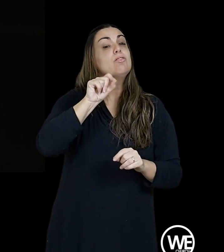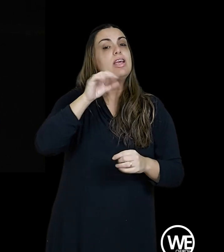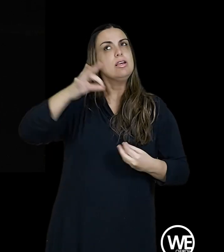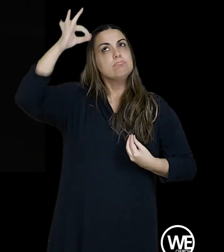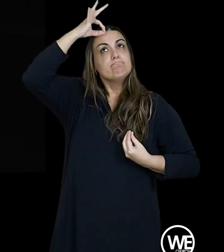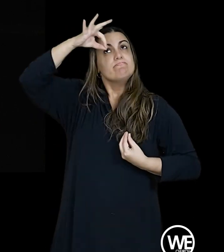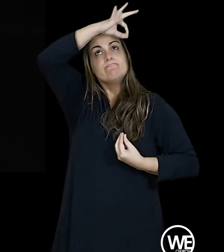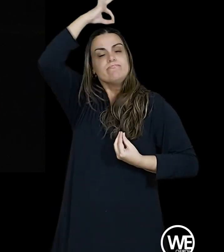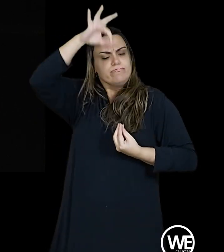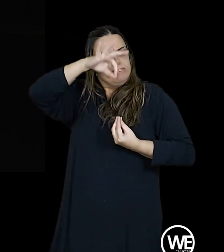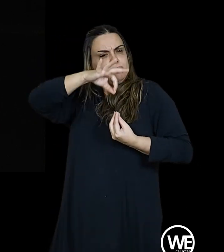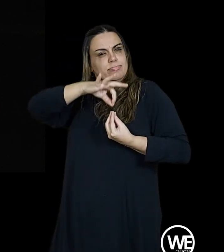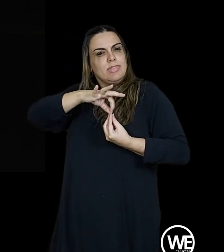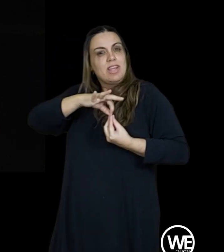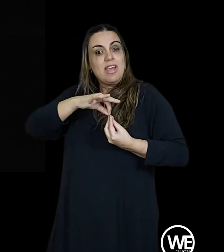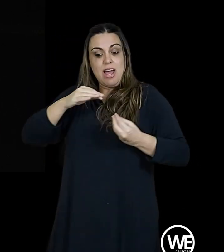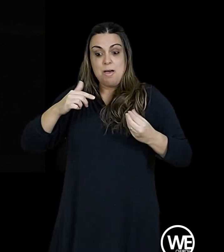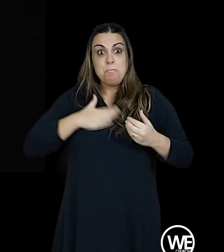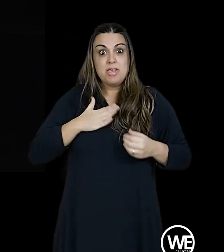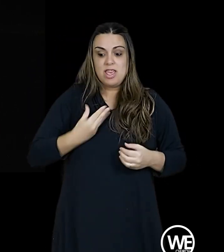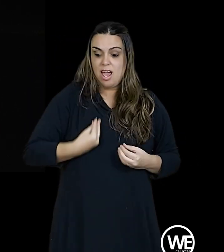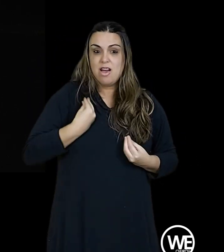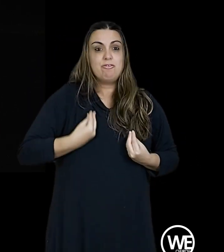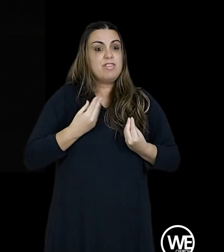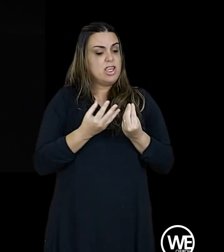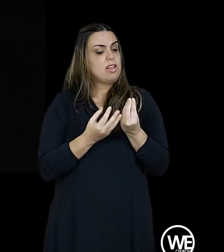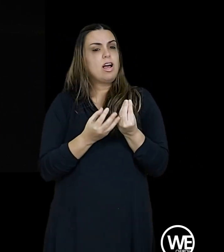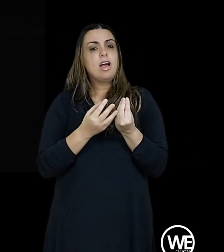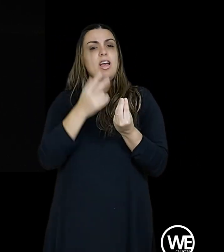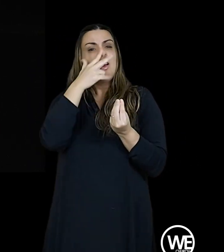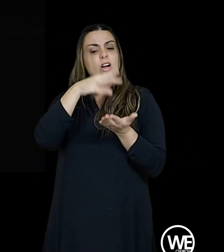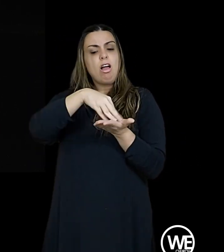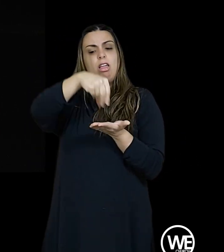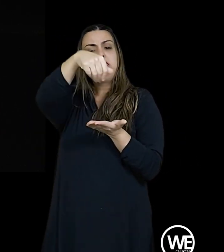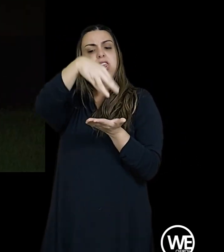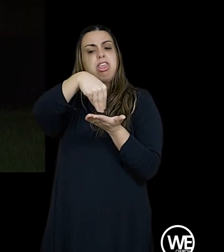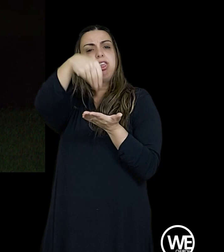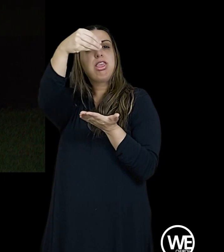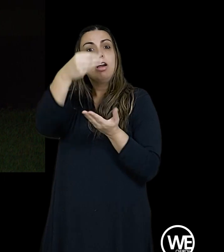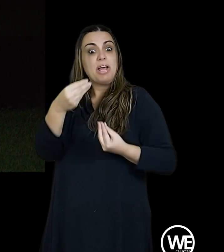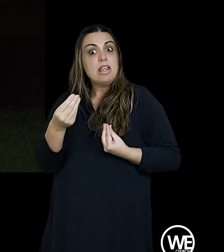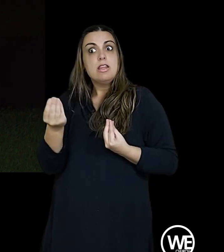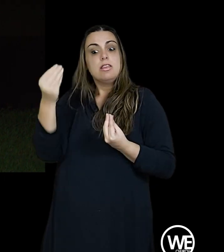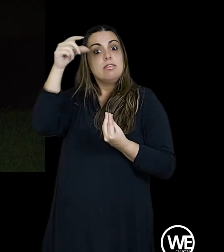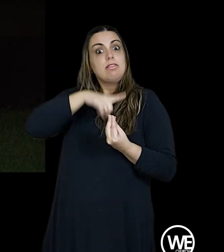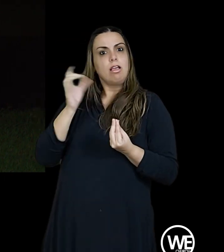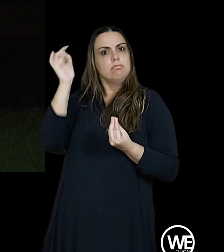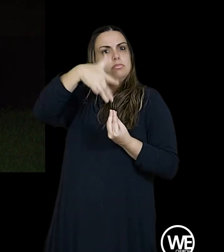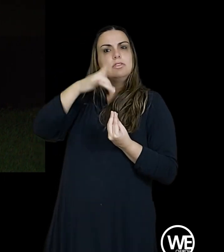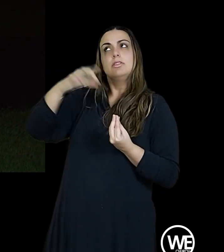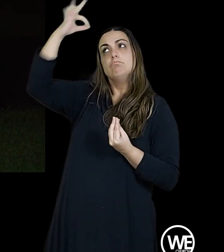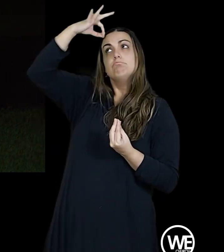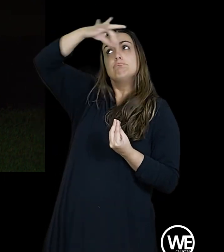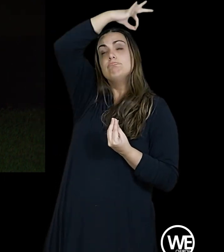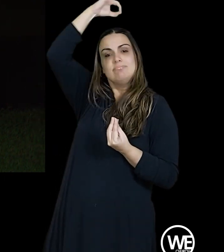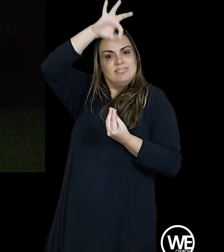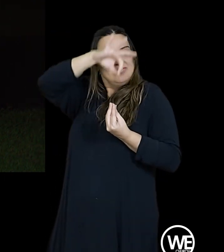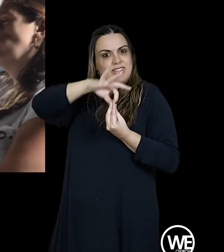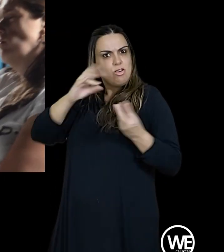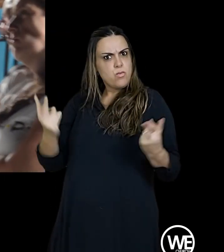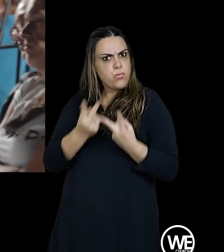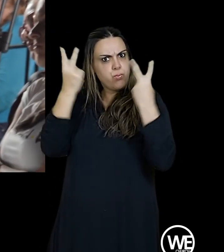dentro desse vaso de barro há algo muito poderoso e muito valioso, que é o Espírito Santo. E aí tem um filósofo grego